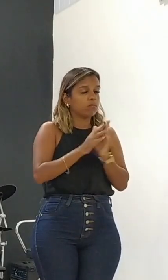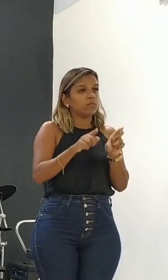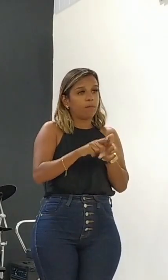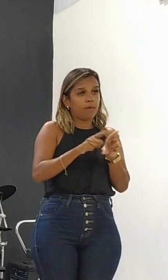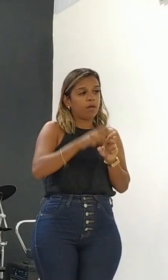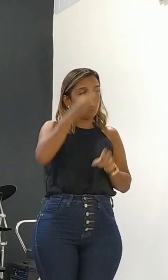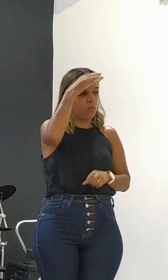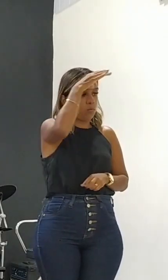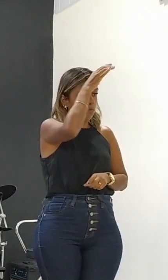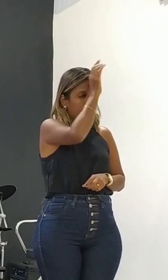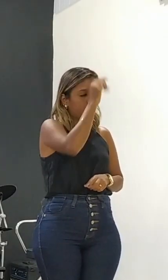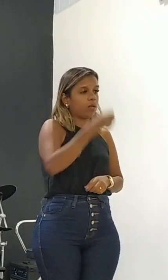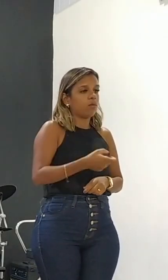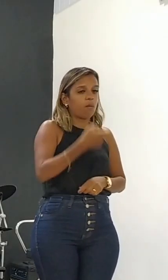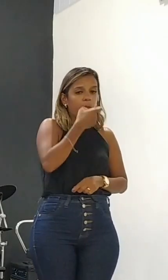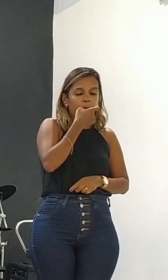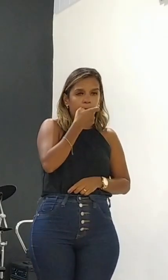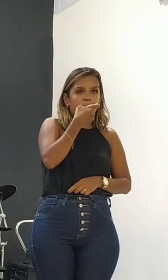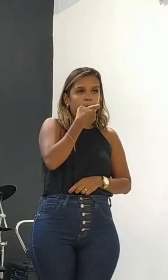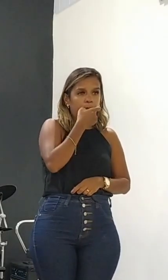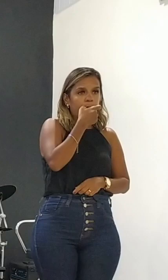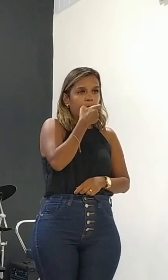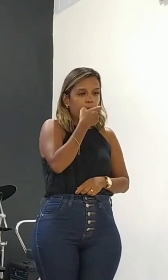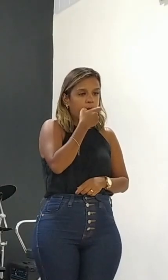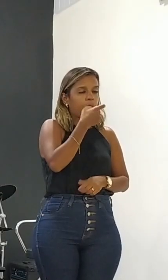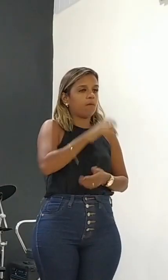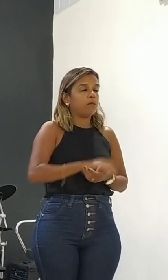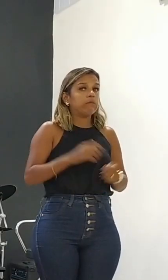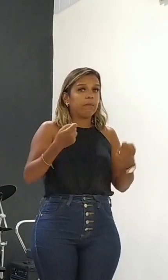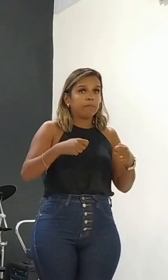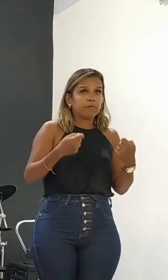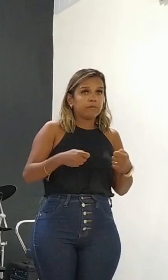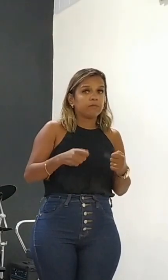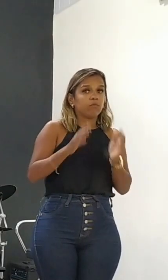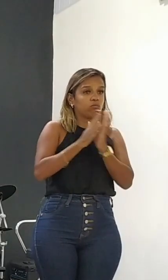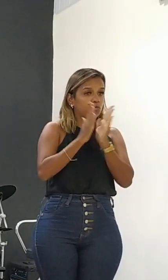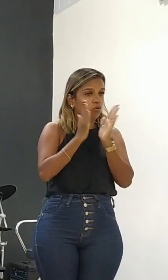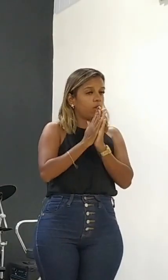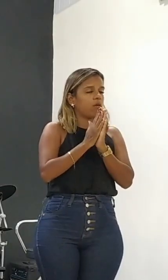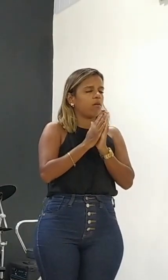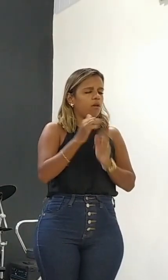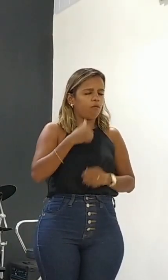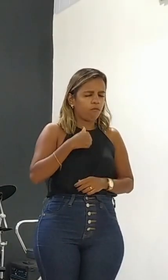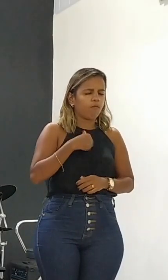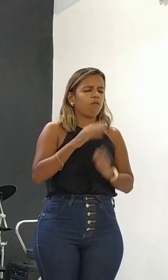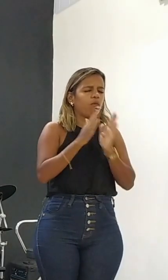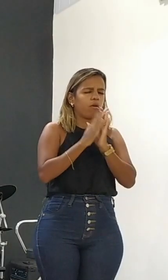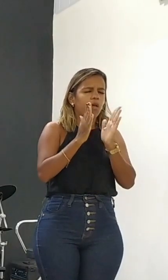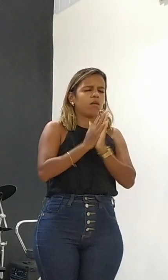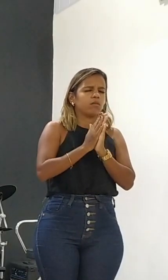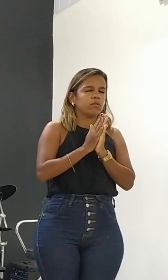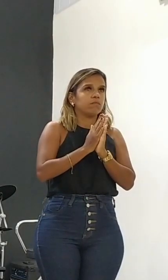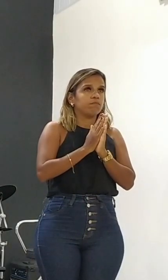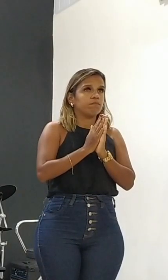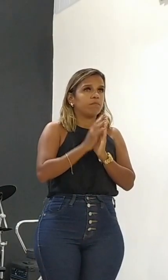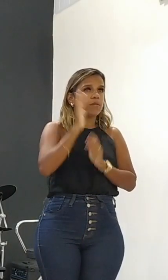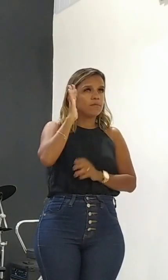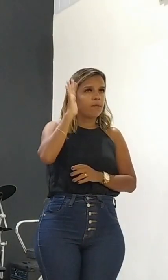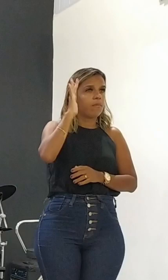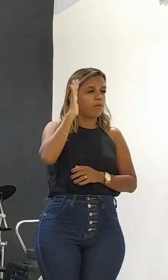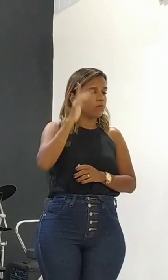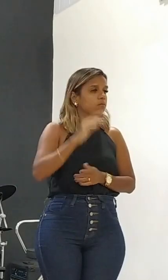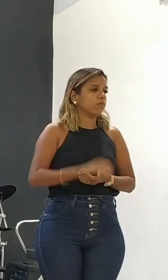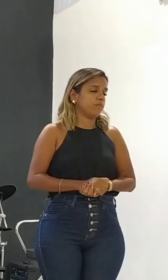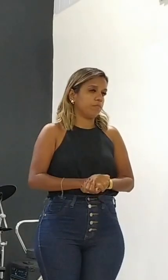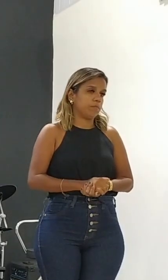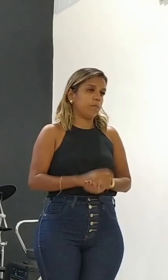apito na mão? Mas ele falou: caraca, meu irmão lá que está precisando de oração, eu vou orar aqui mesmo e vou clamar. A buzina